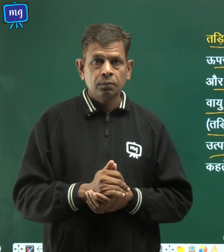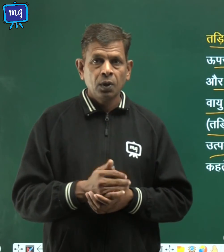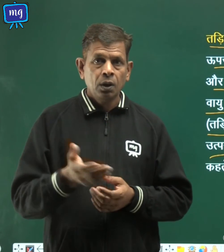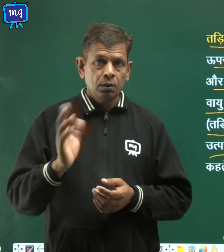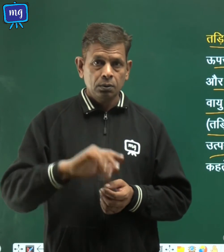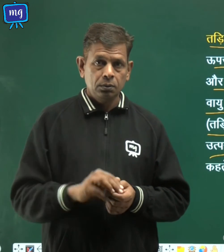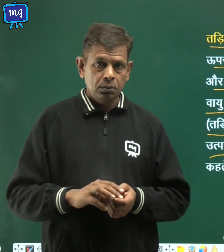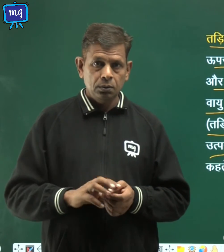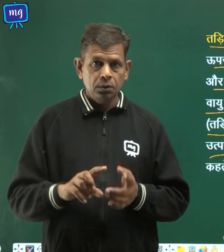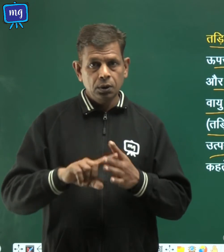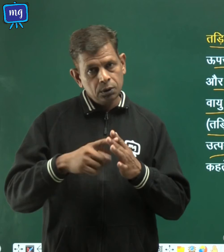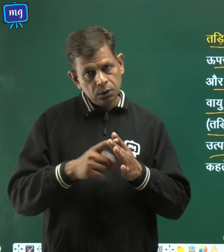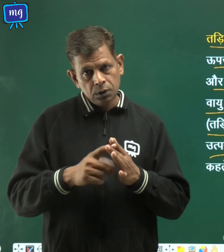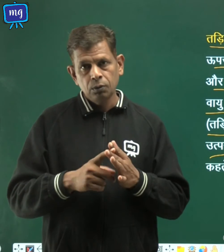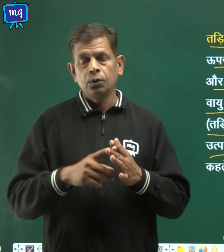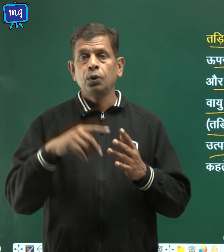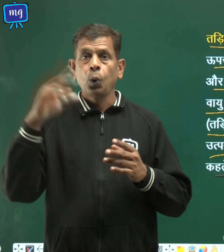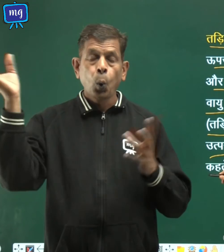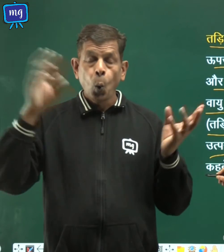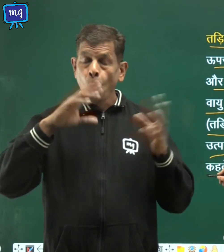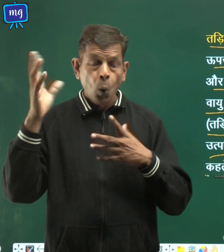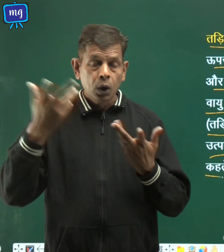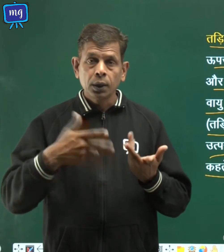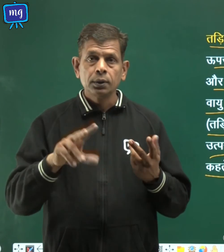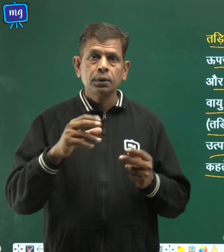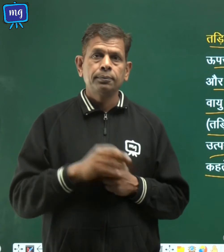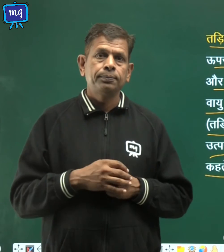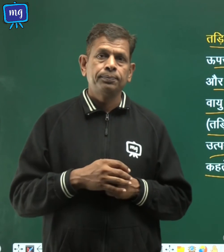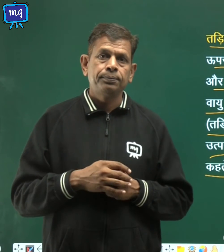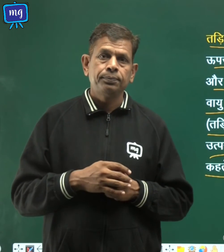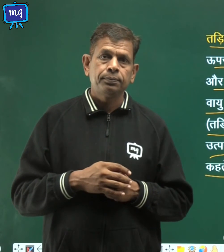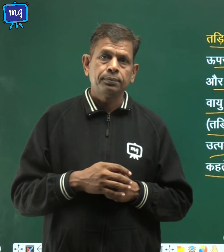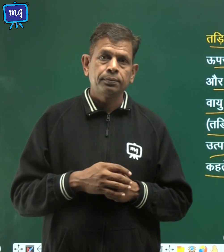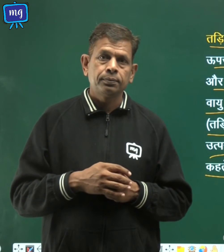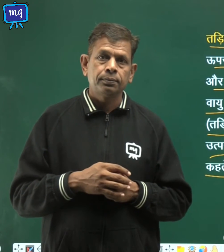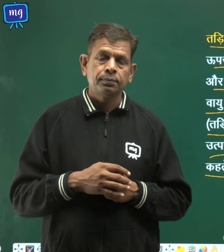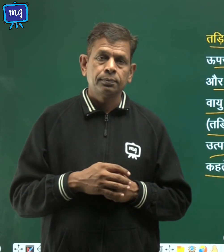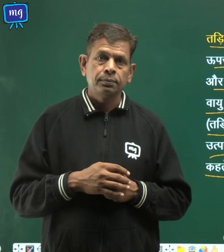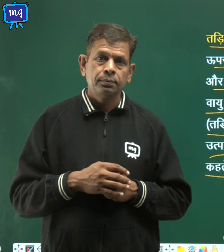इसे तड़ित झंझावात कहते हैं।